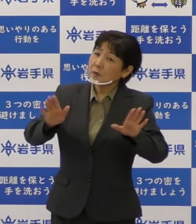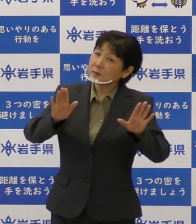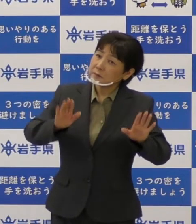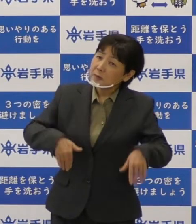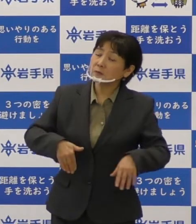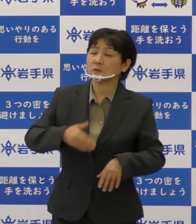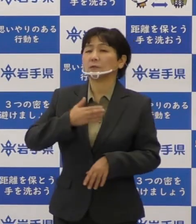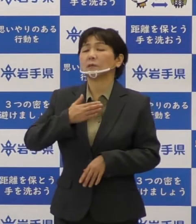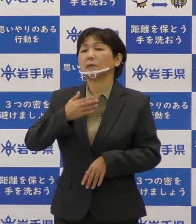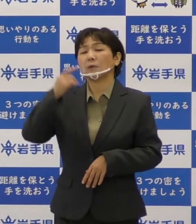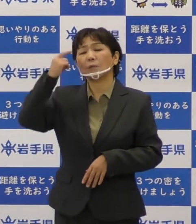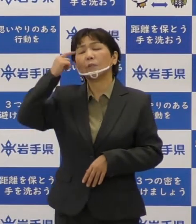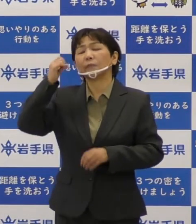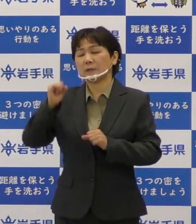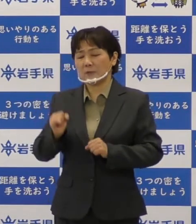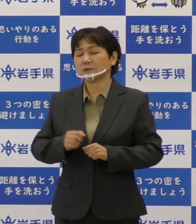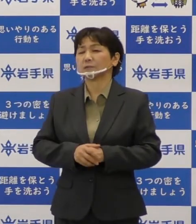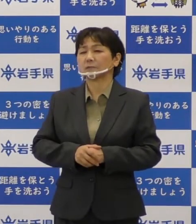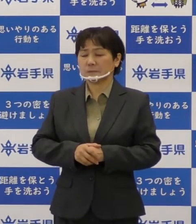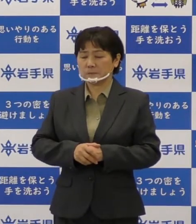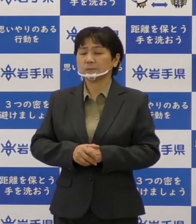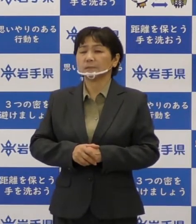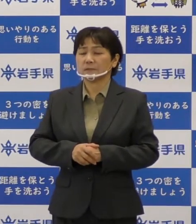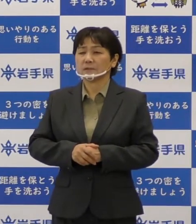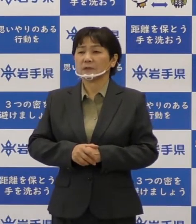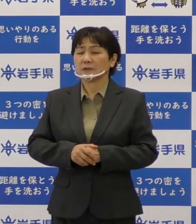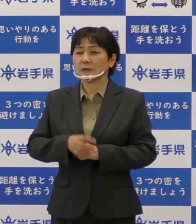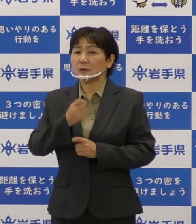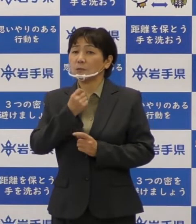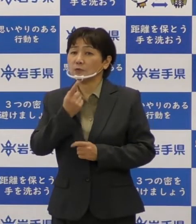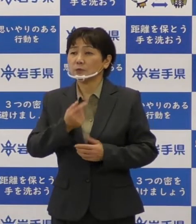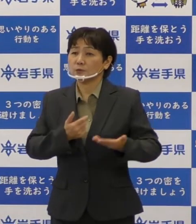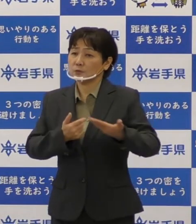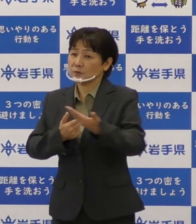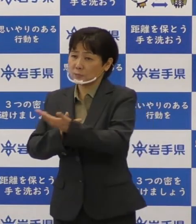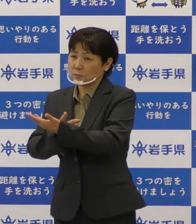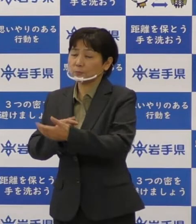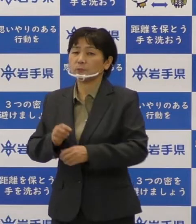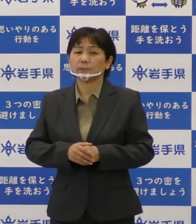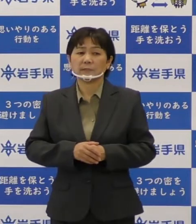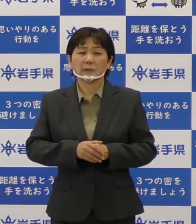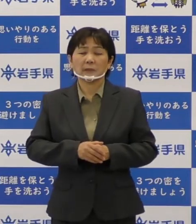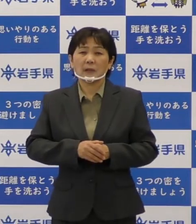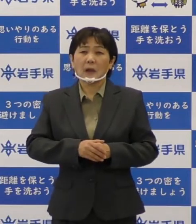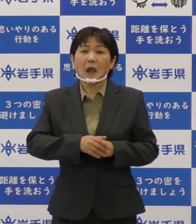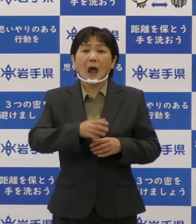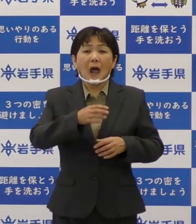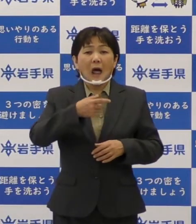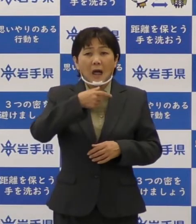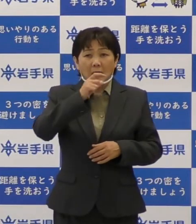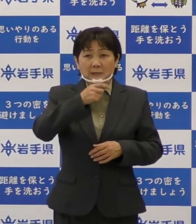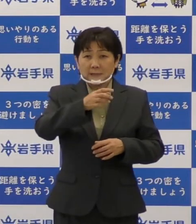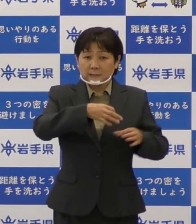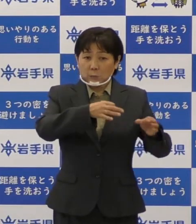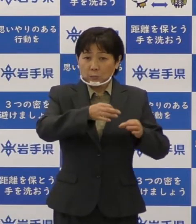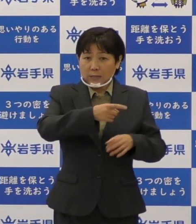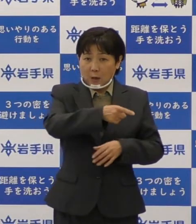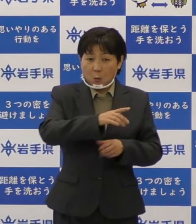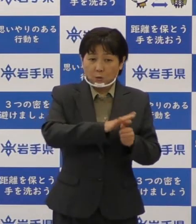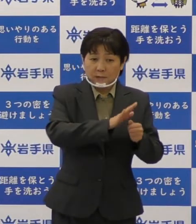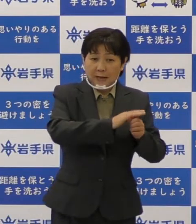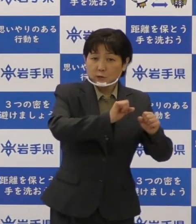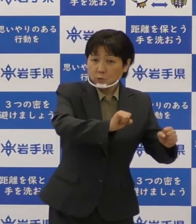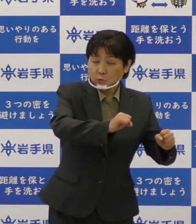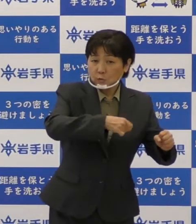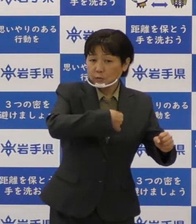あともう一点なんですけども、飲食店を支援する意図があったということで、お得な提言だと思うんですけども、